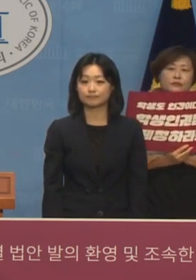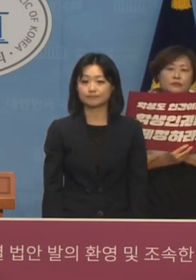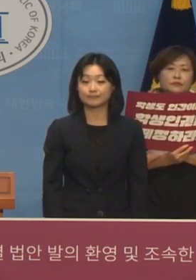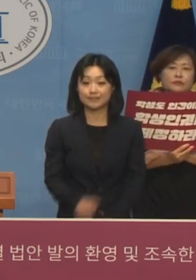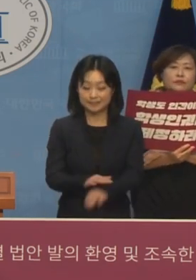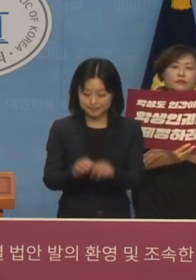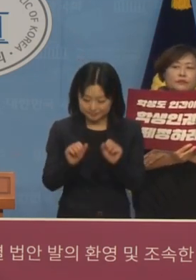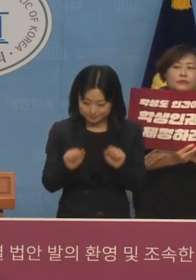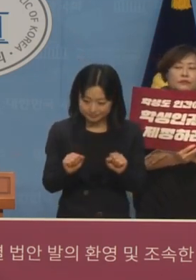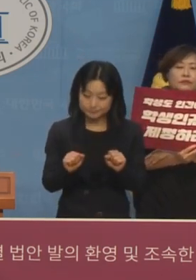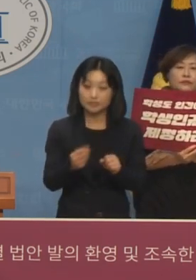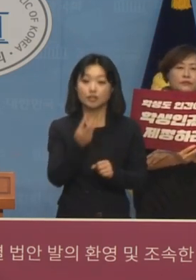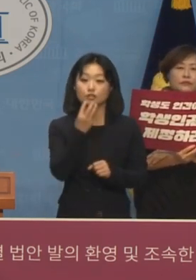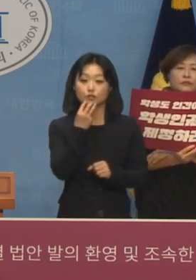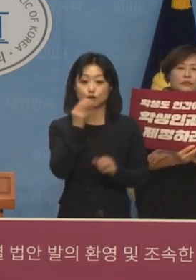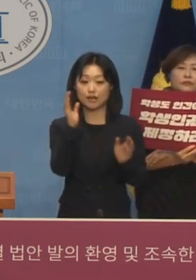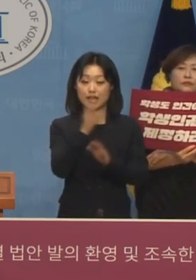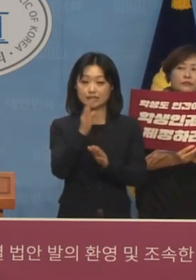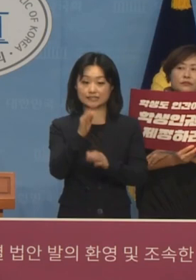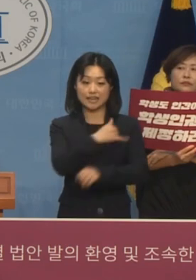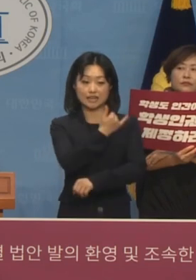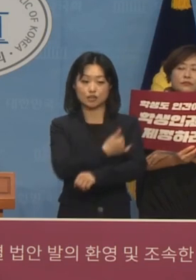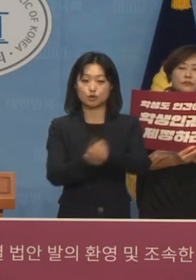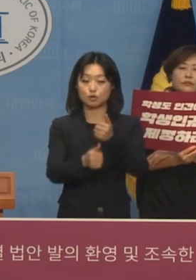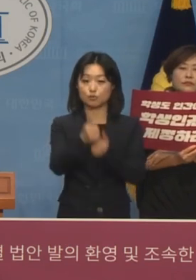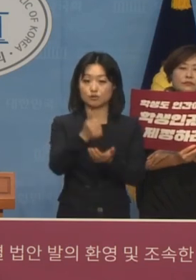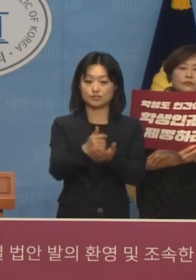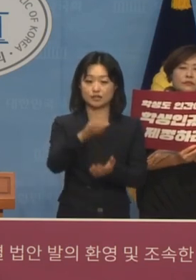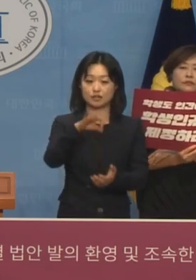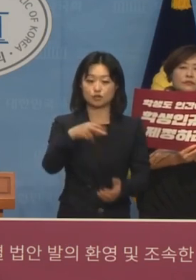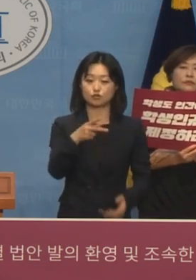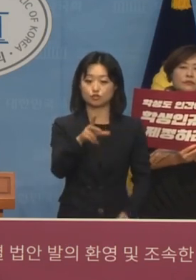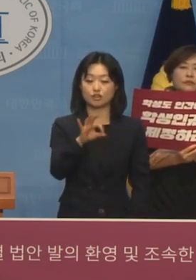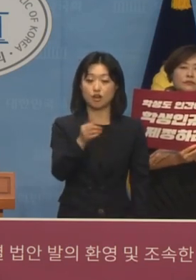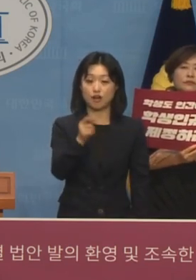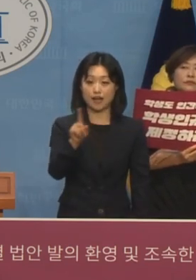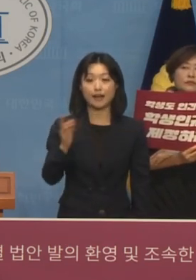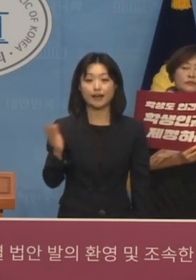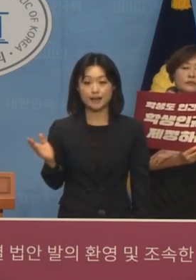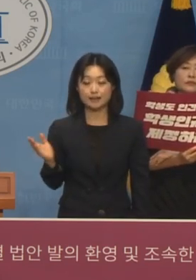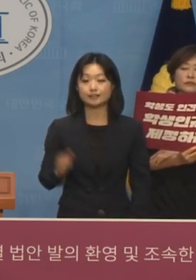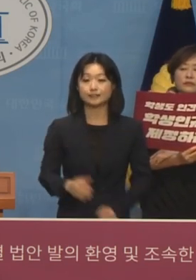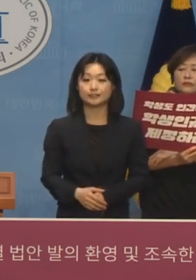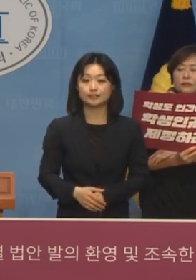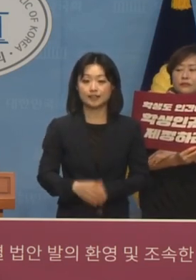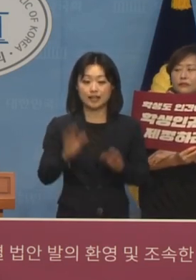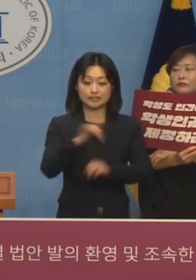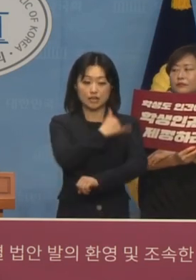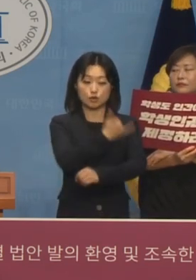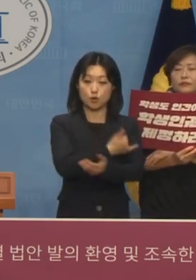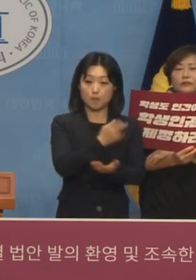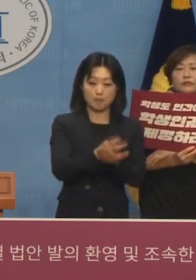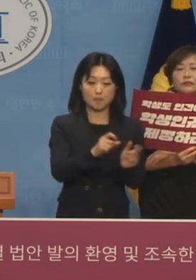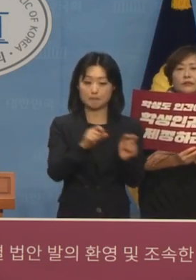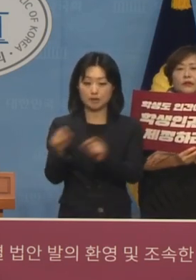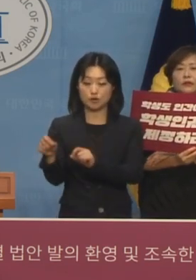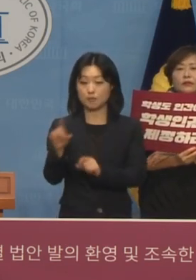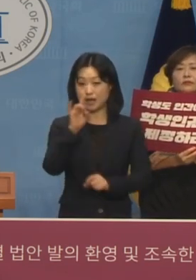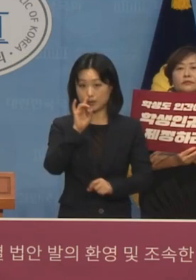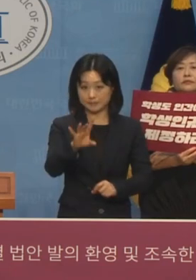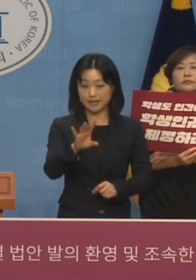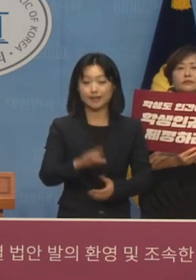네, 안녕하십니까. 서울학생인권위원장 윤명화입니다. 학생인권법 더 이상 미뤄서 안 될